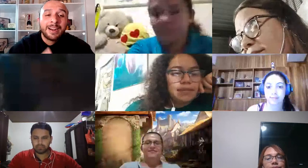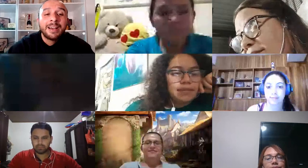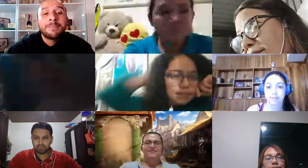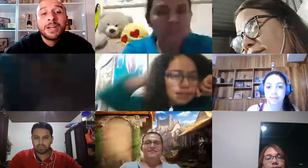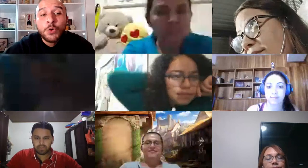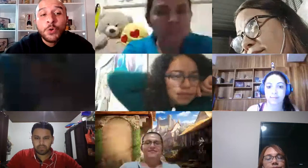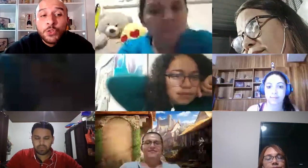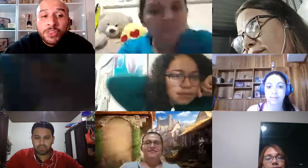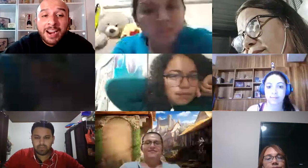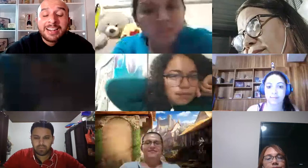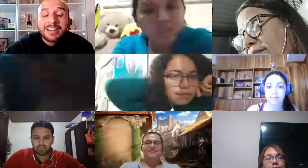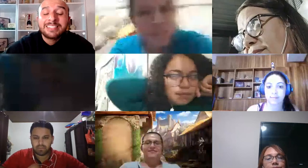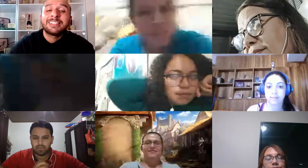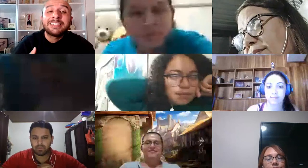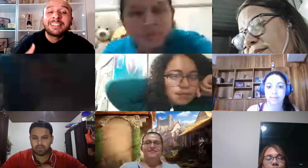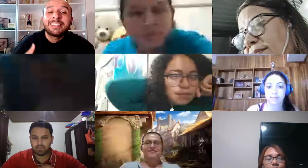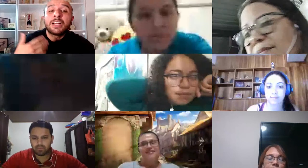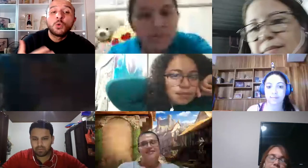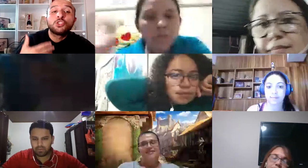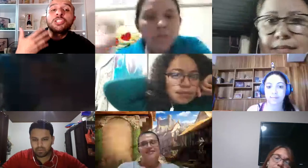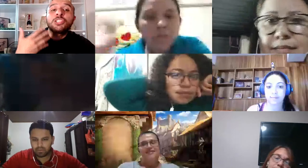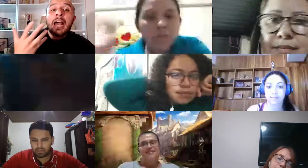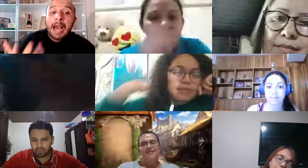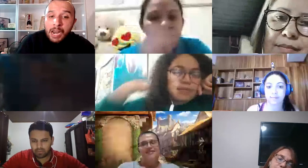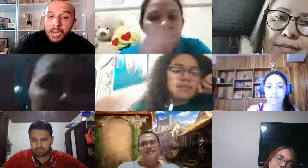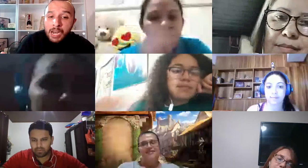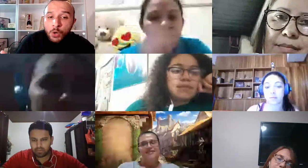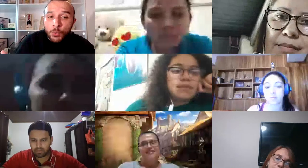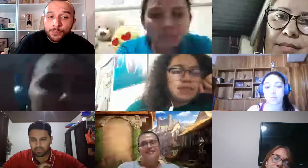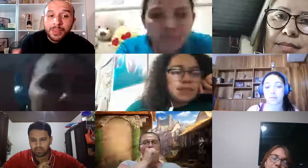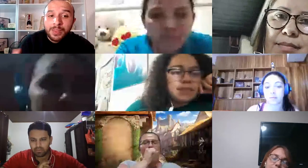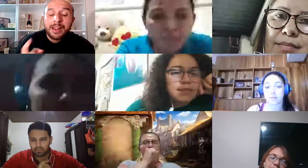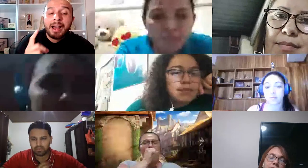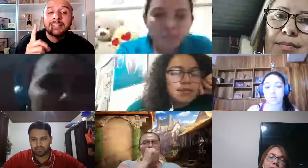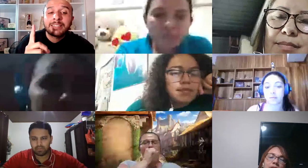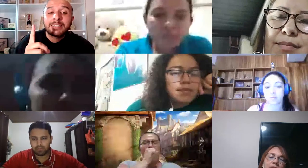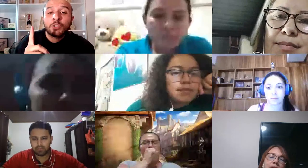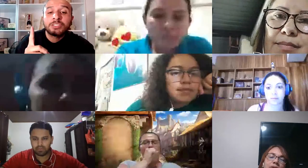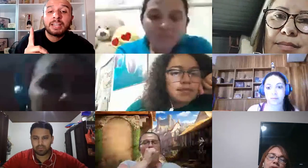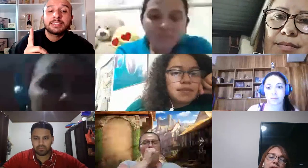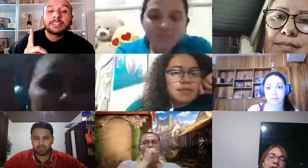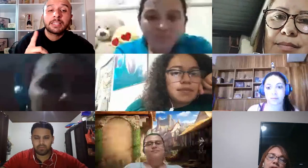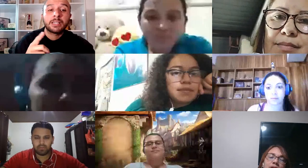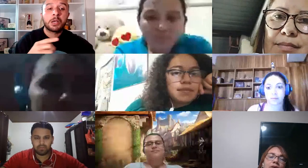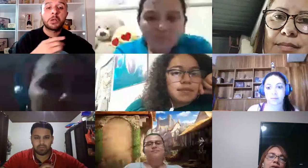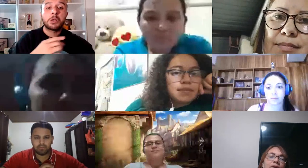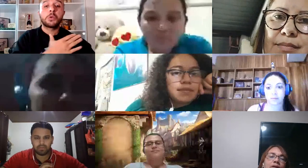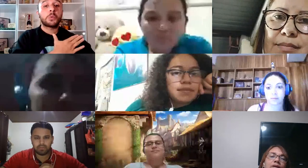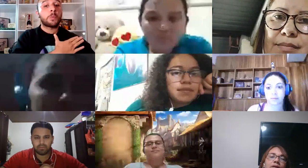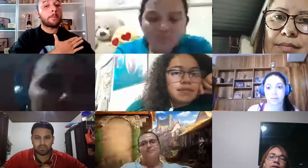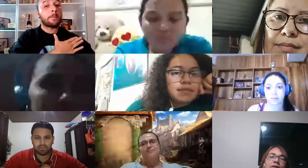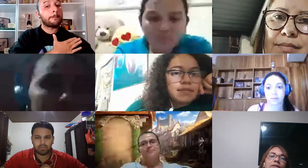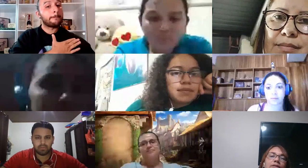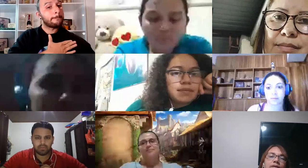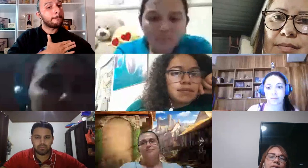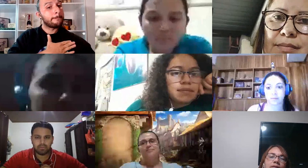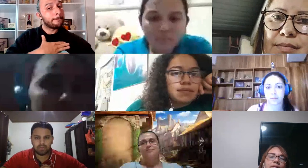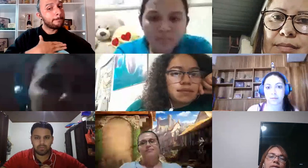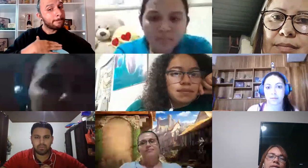Para preguntar si te gusta algo, hacemos así.